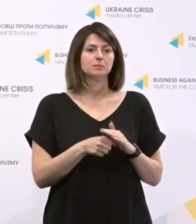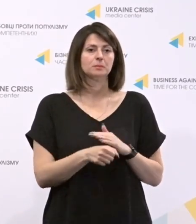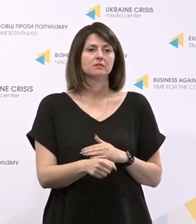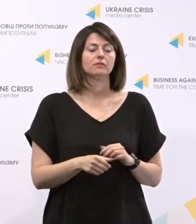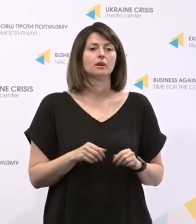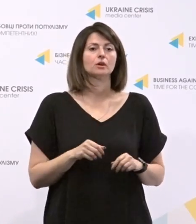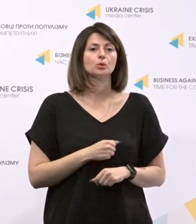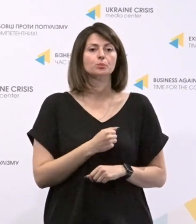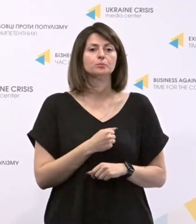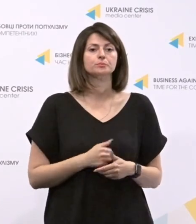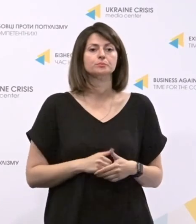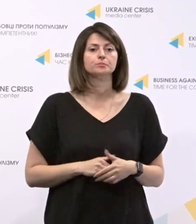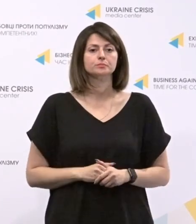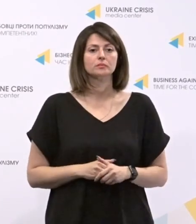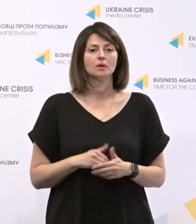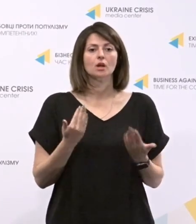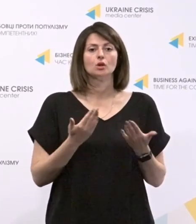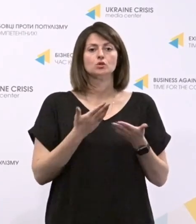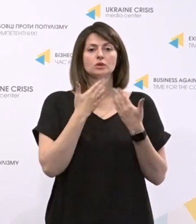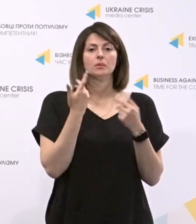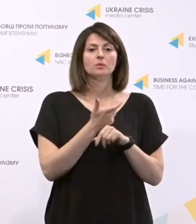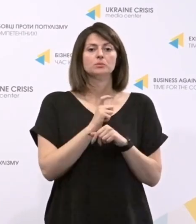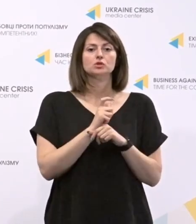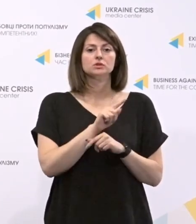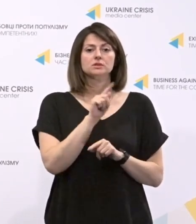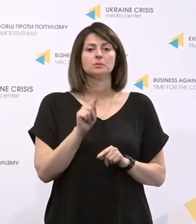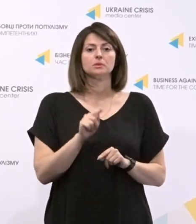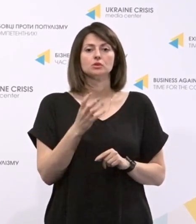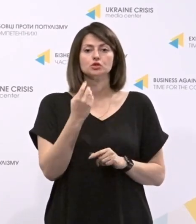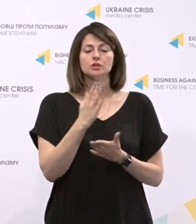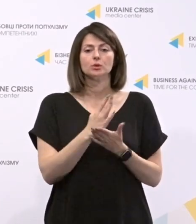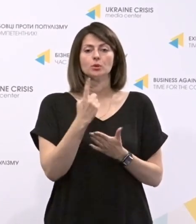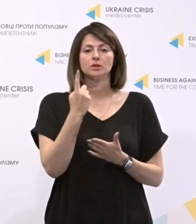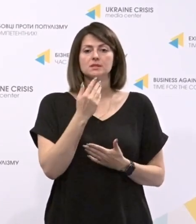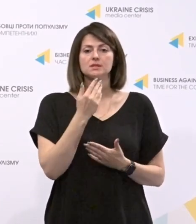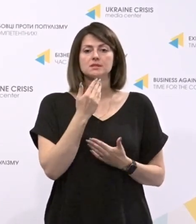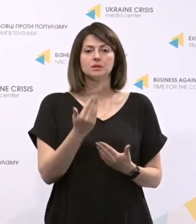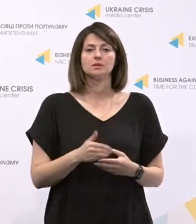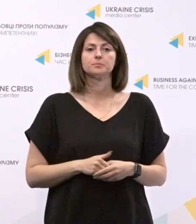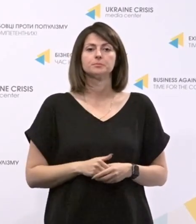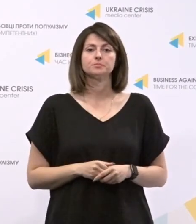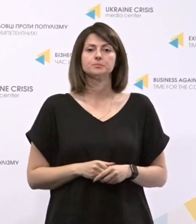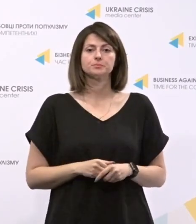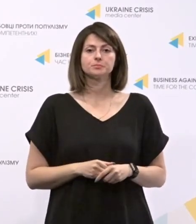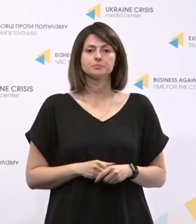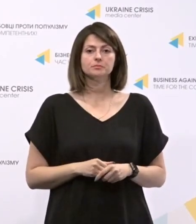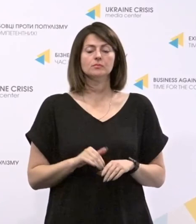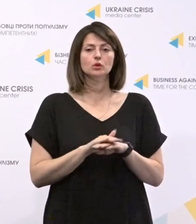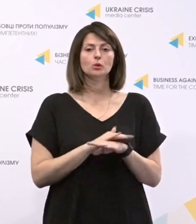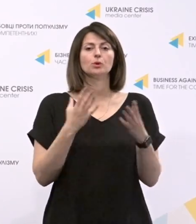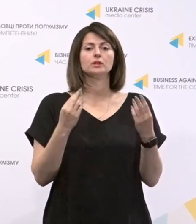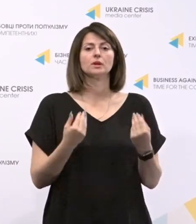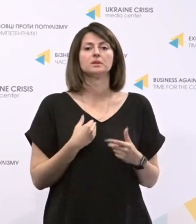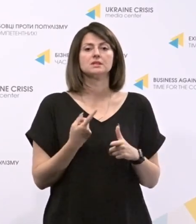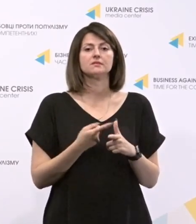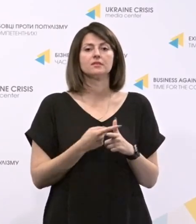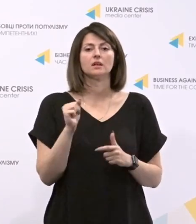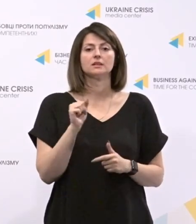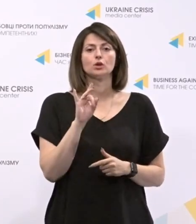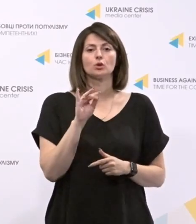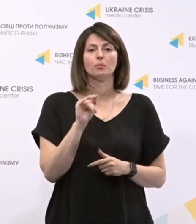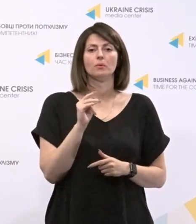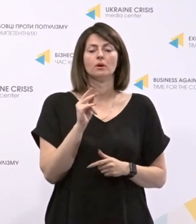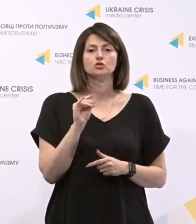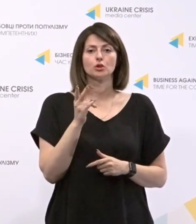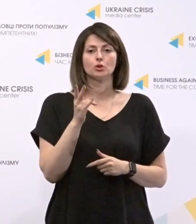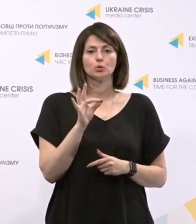Дякуємо вам. Якщо запитань більше немає, ще є одне запитання. Well, thank you. There's one other question.